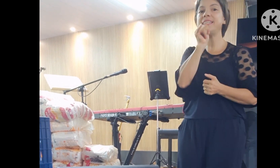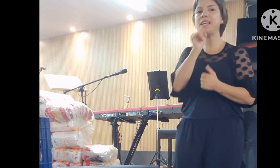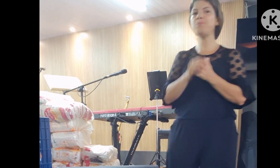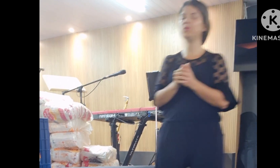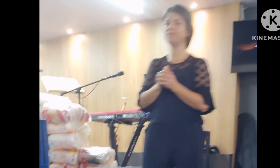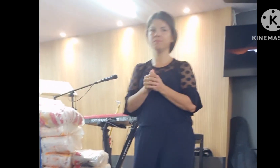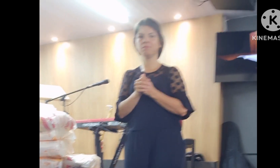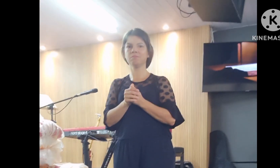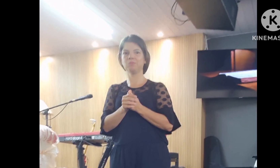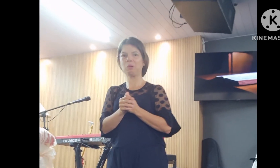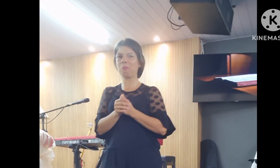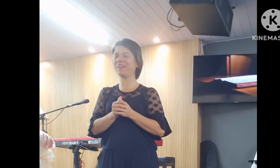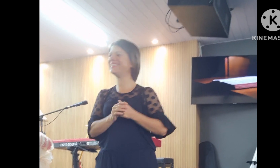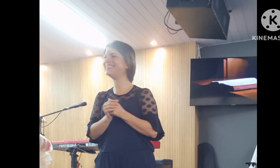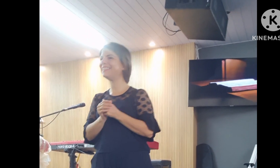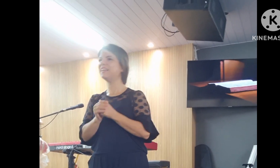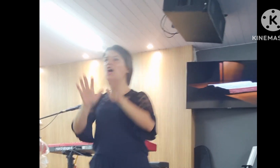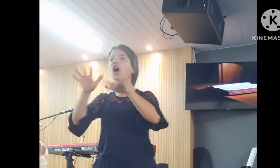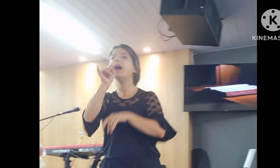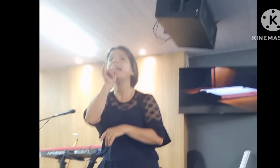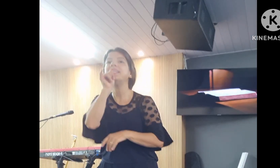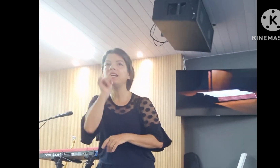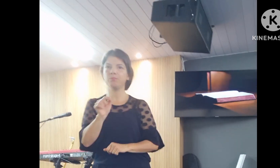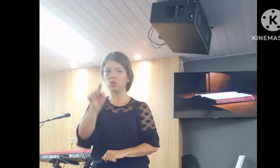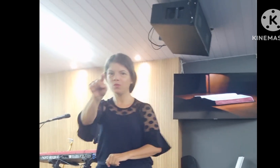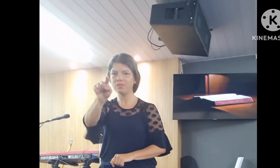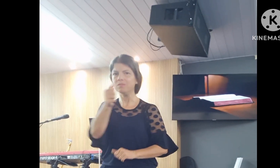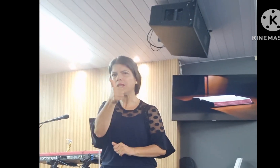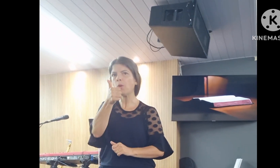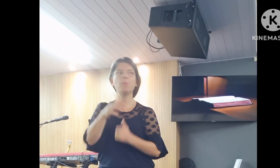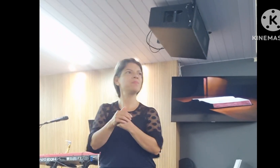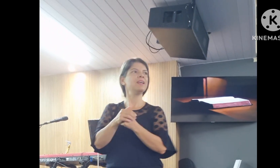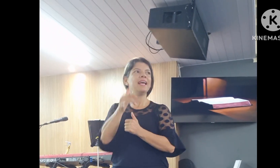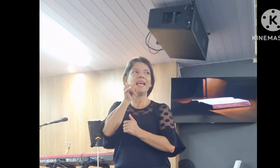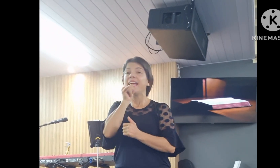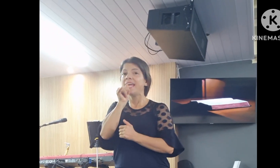você entra em desidratação, morre também.